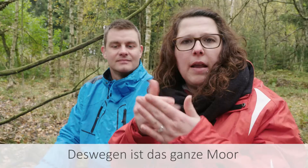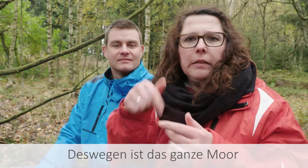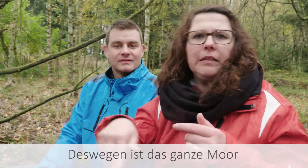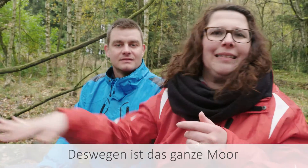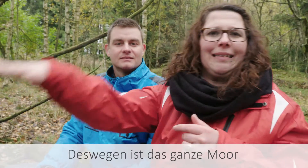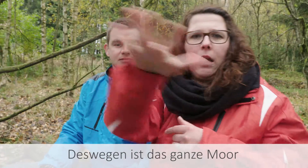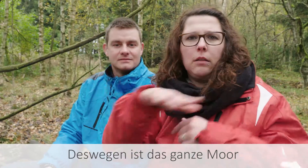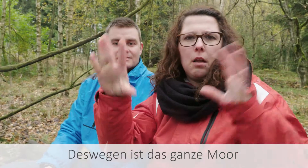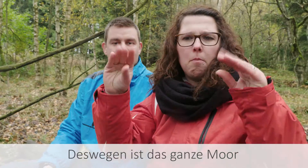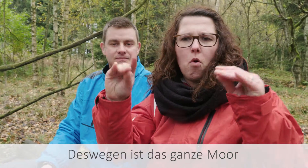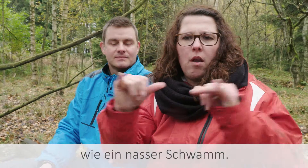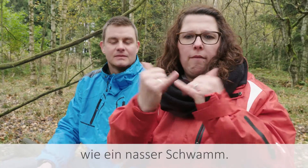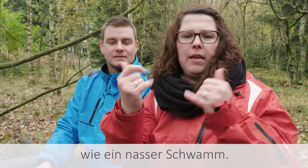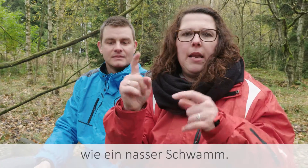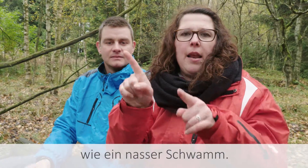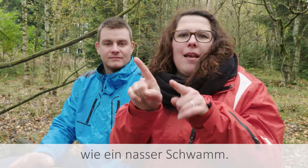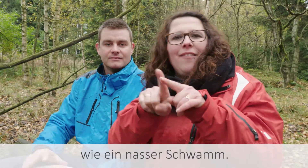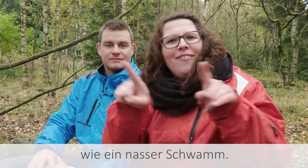Deswegen ist das ganze Moor wie ein nasser Schwamm.